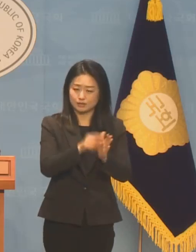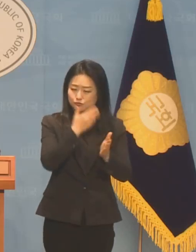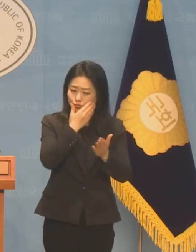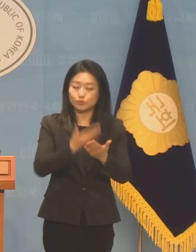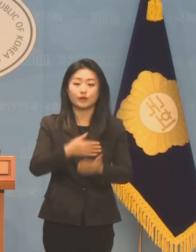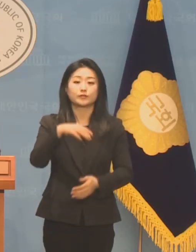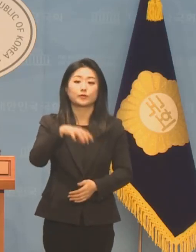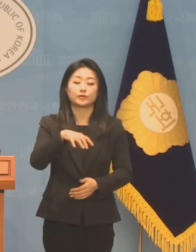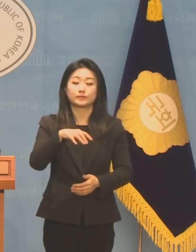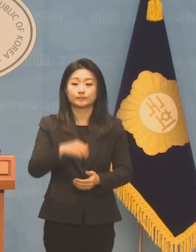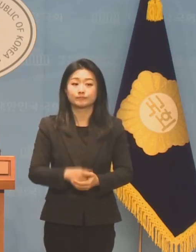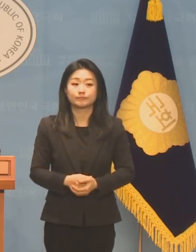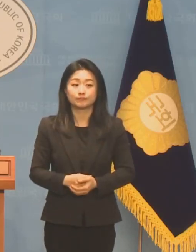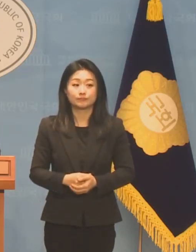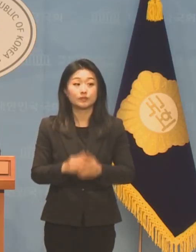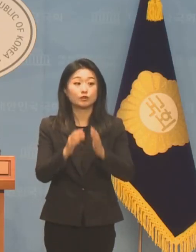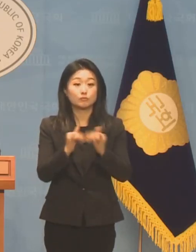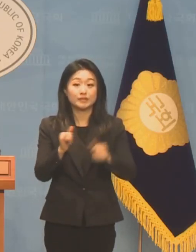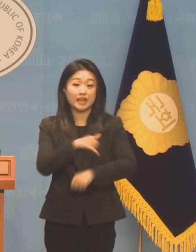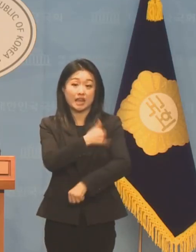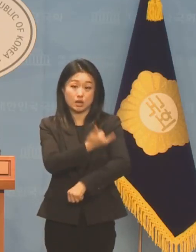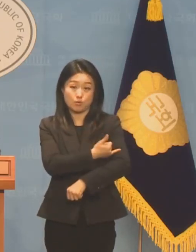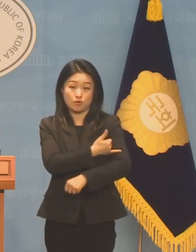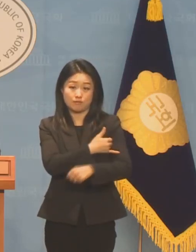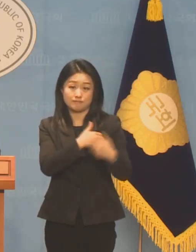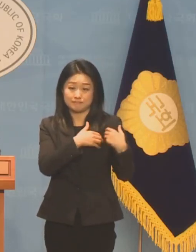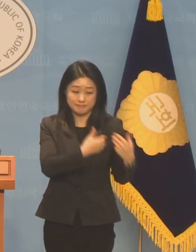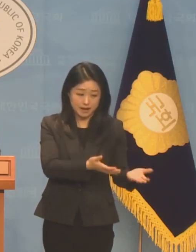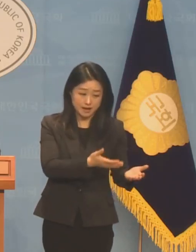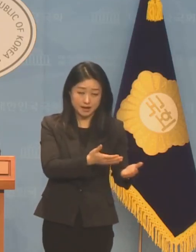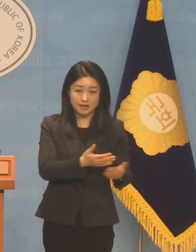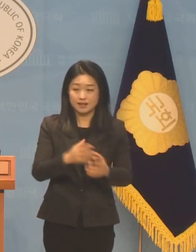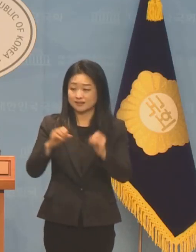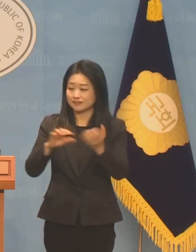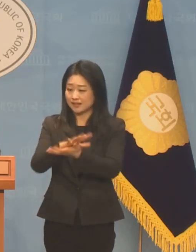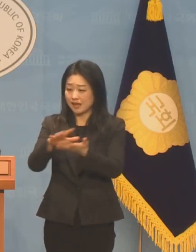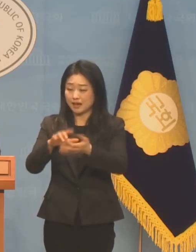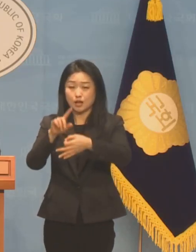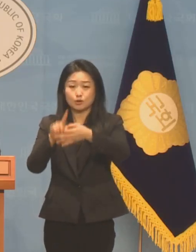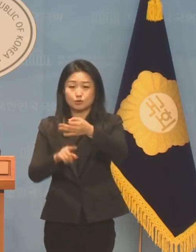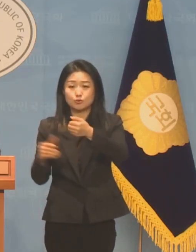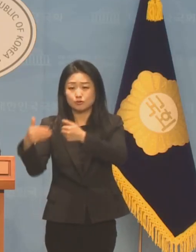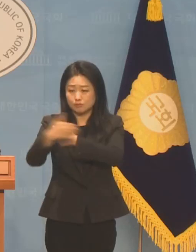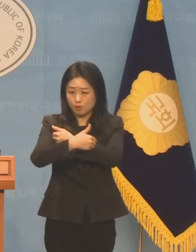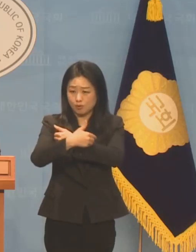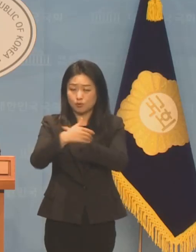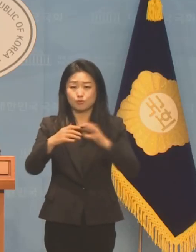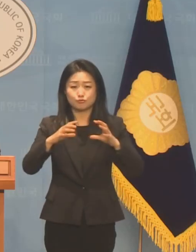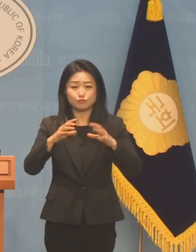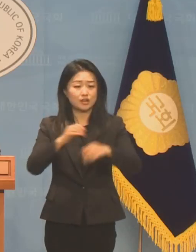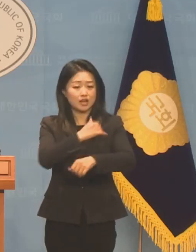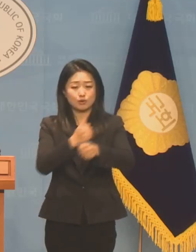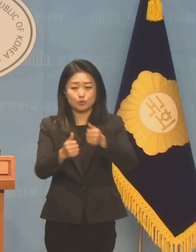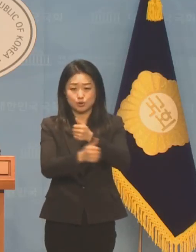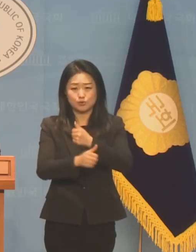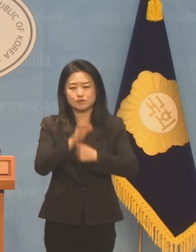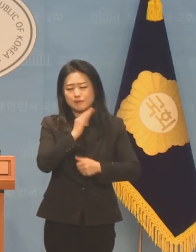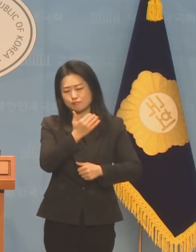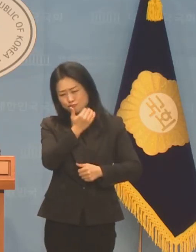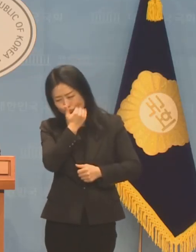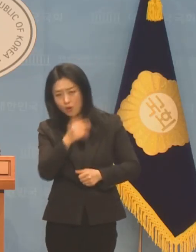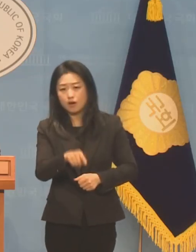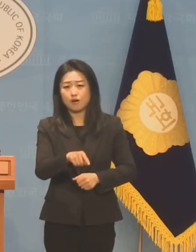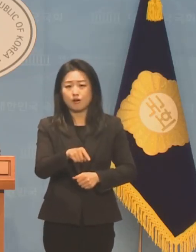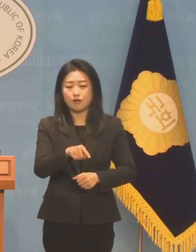보루입니다. 국민들의 인권은 내팽개치고 내란 속에 지키려는 인권위는 부끄러운 줄 알고